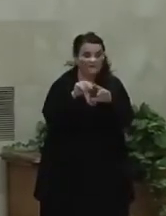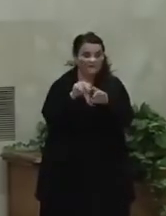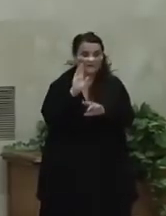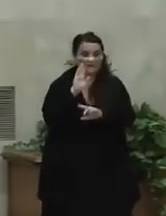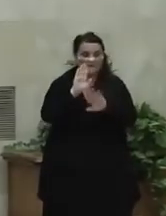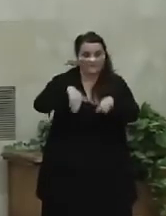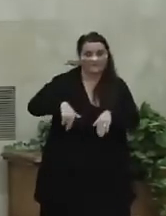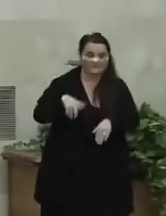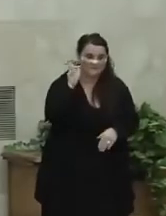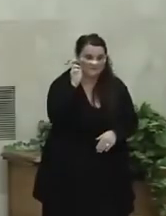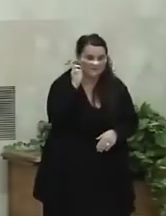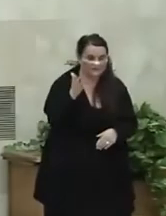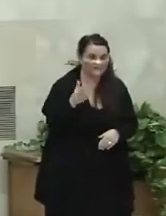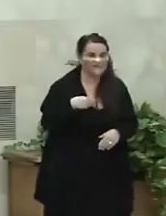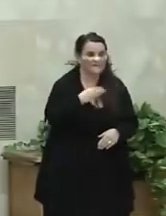¡Gracias!